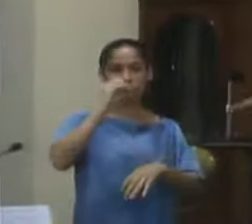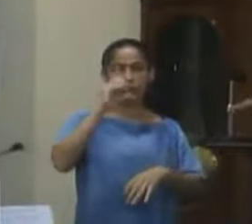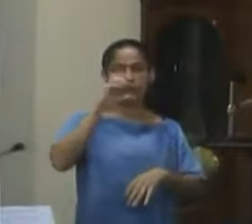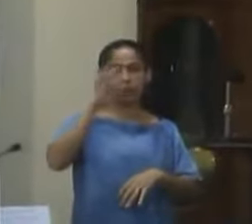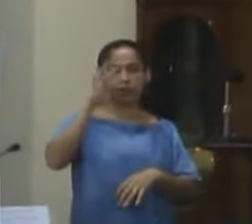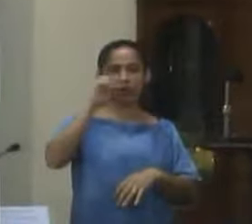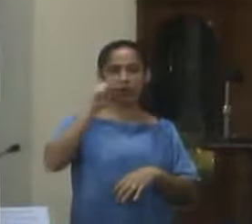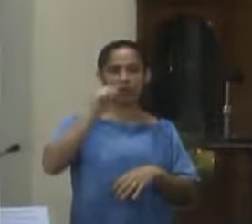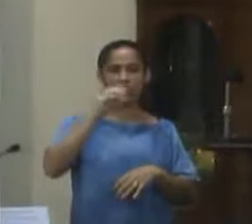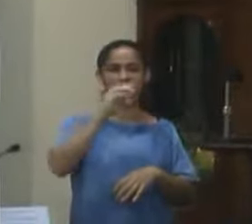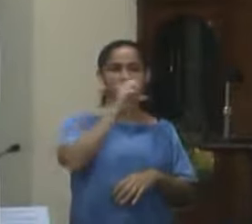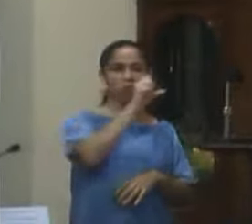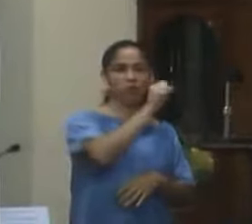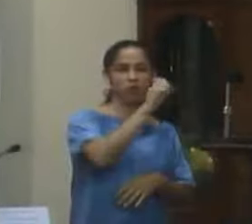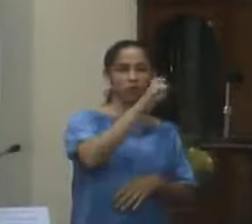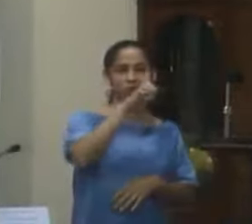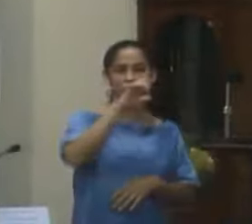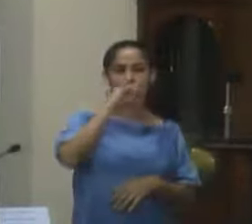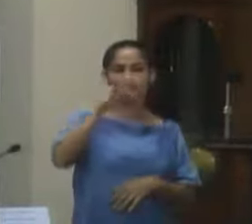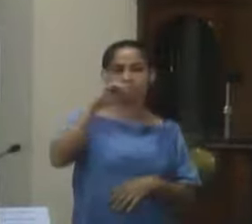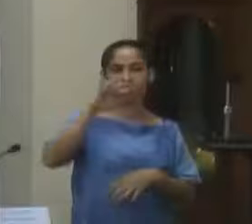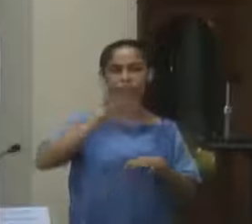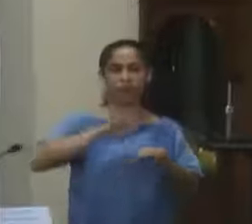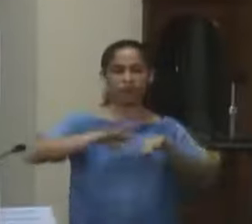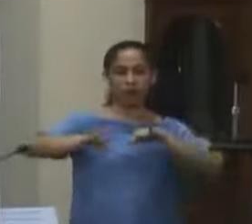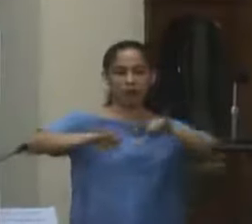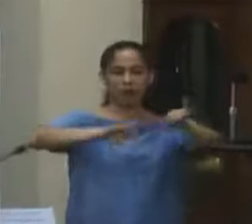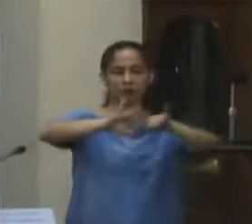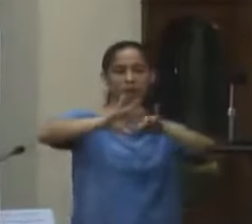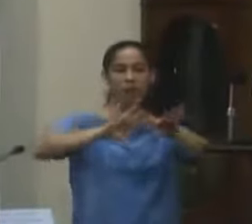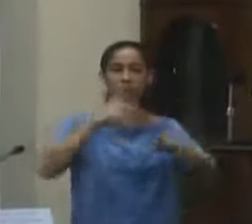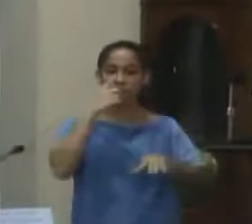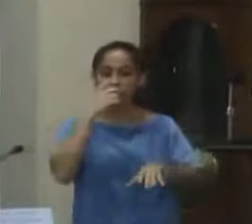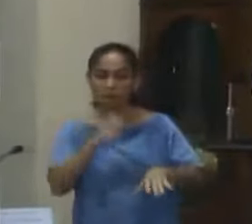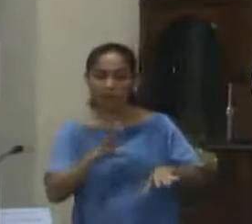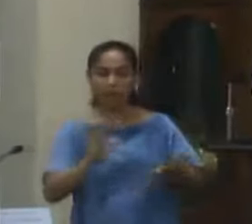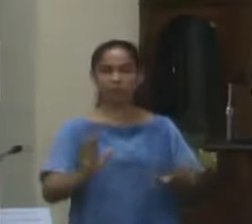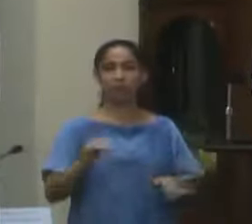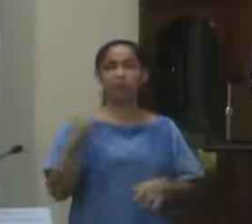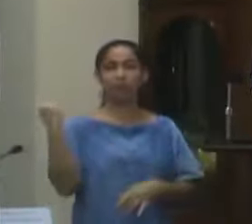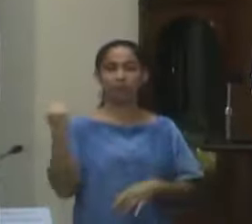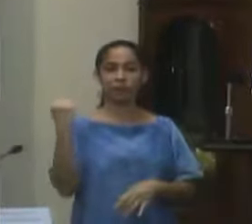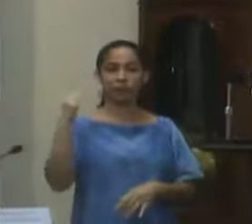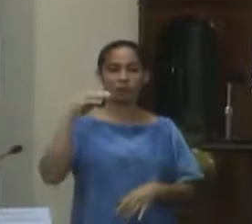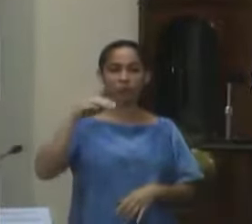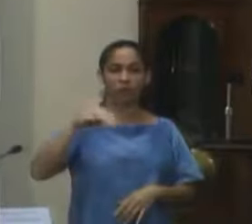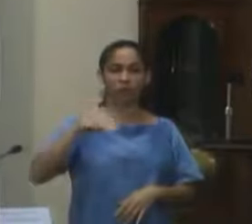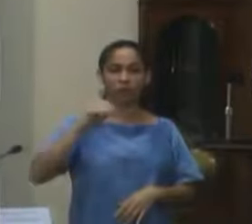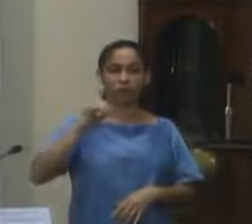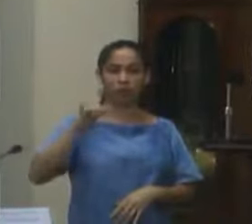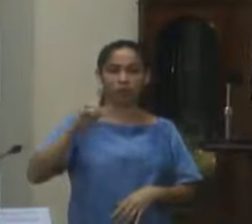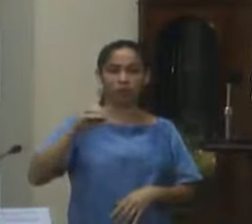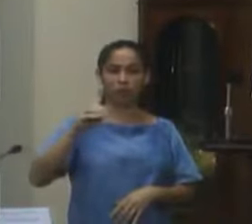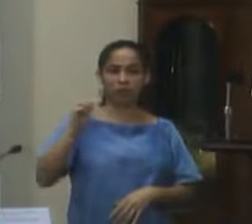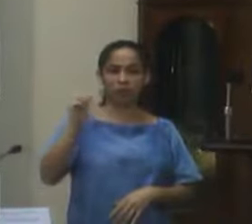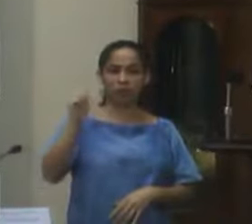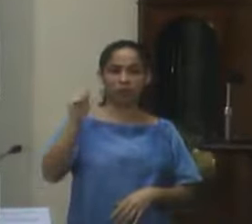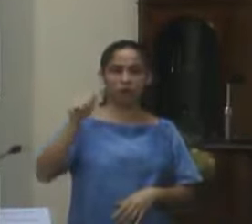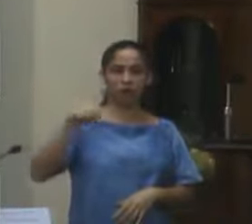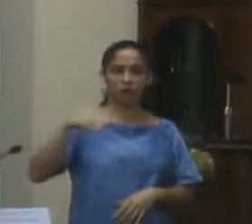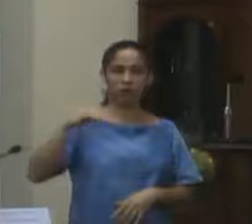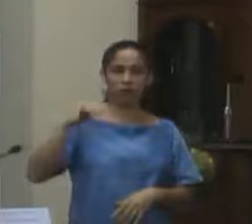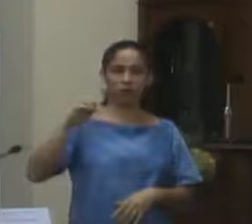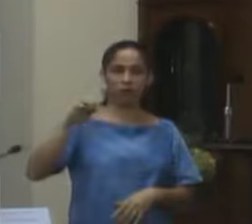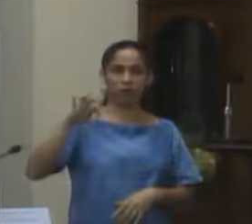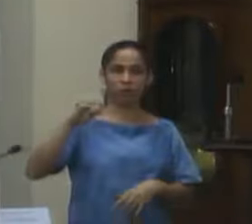valor financeiro, de grande importância para o meio ambiente e para futuras